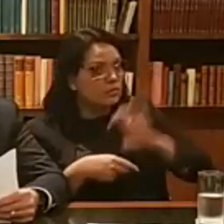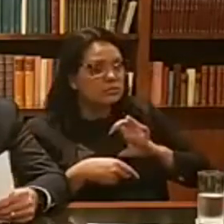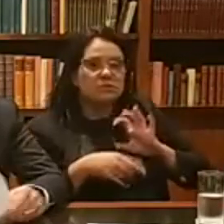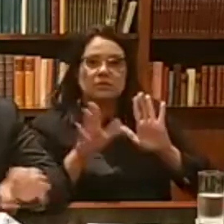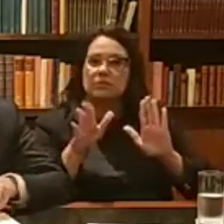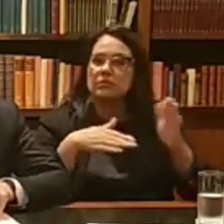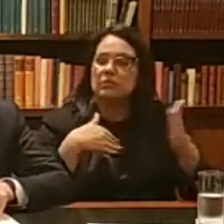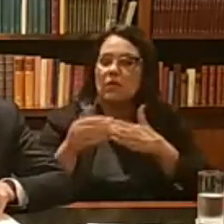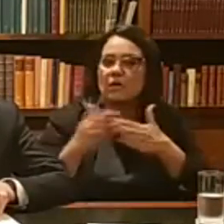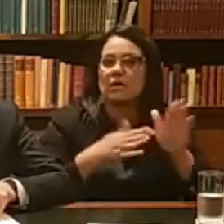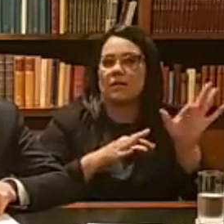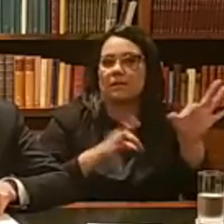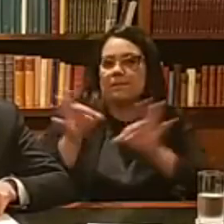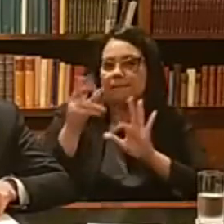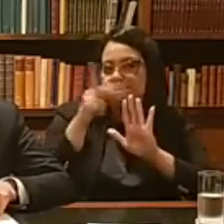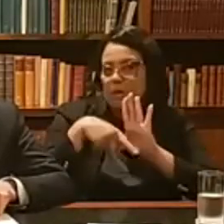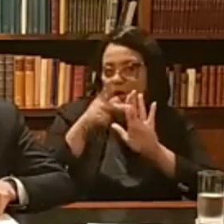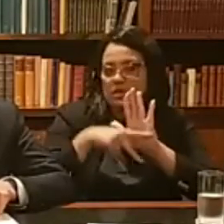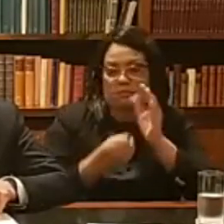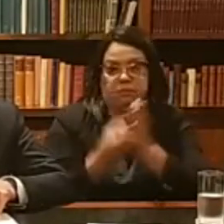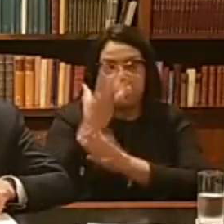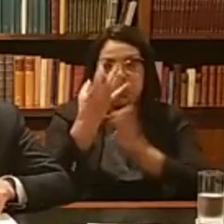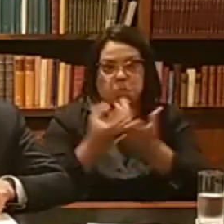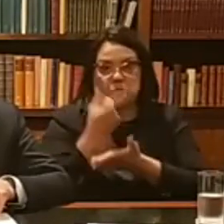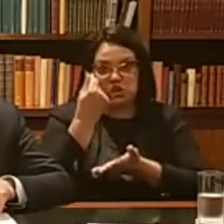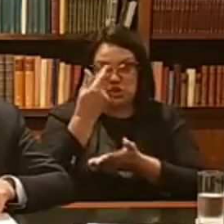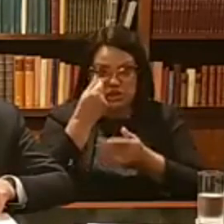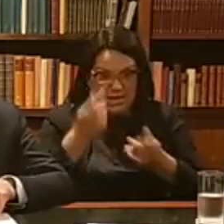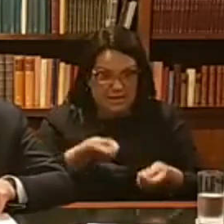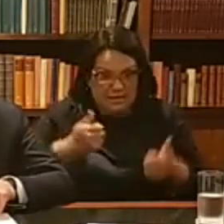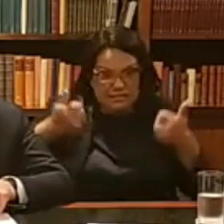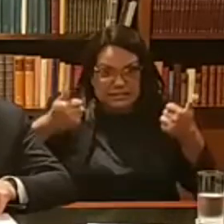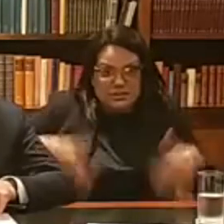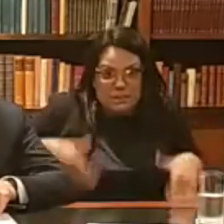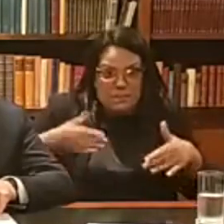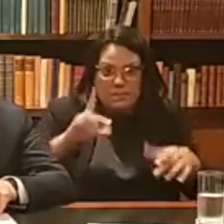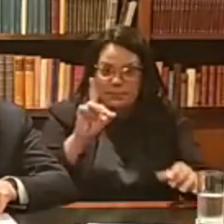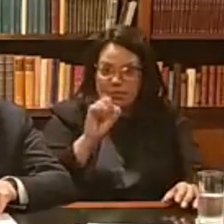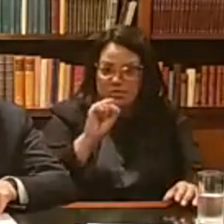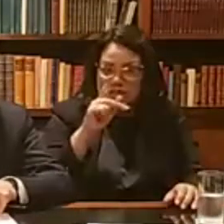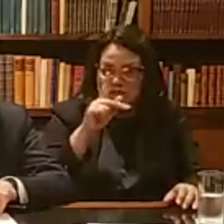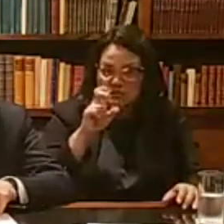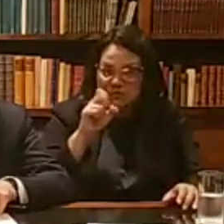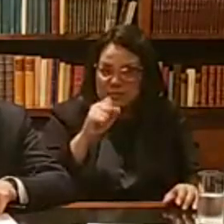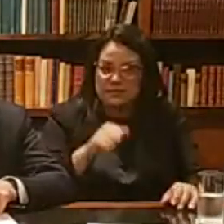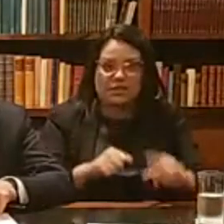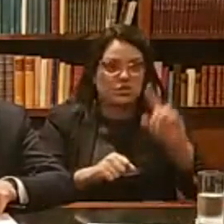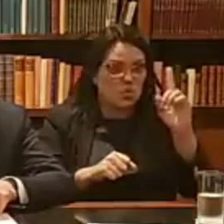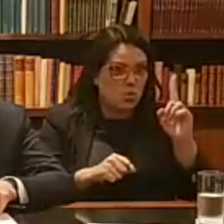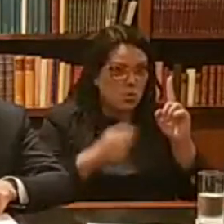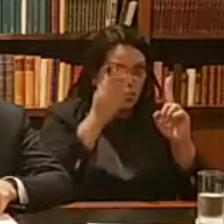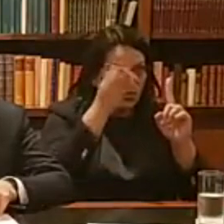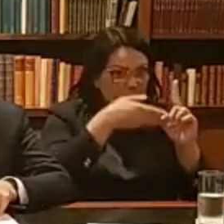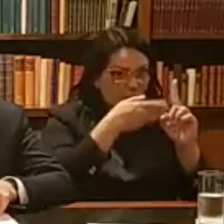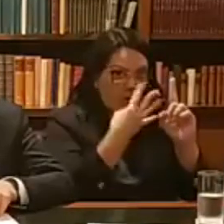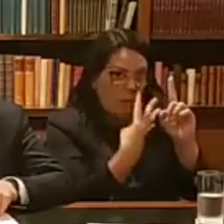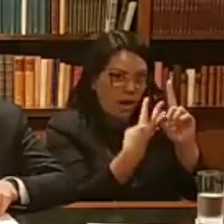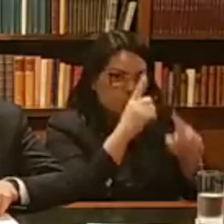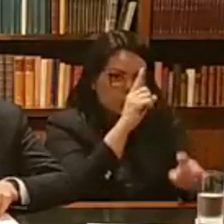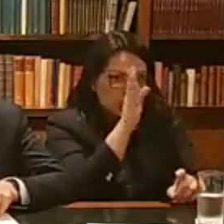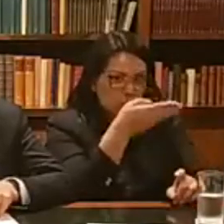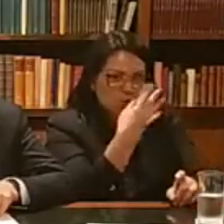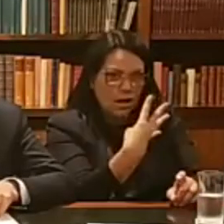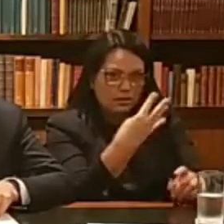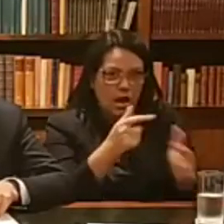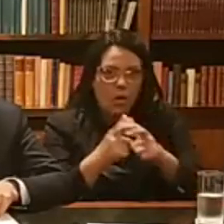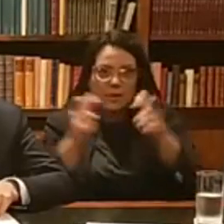despesa, e a despesa presumida a ser criada, passando de um quarto para um meio do salário mínimo, são